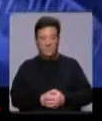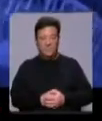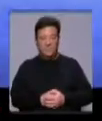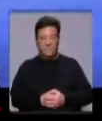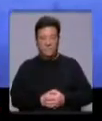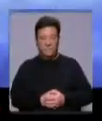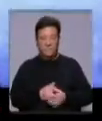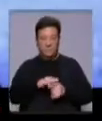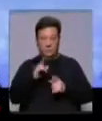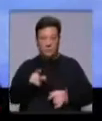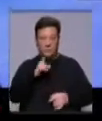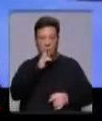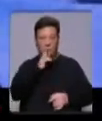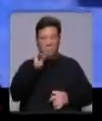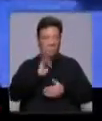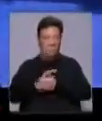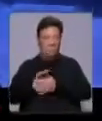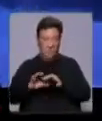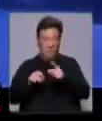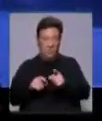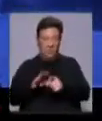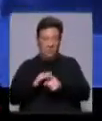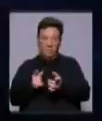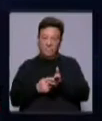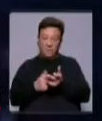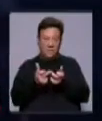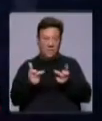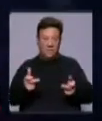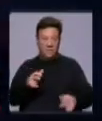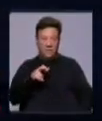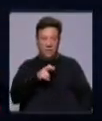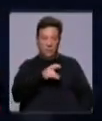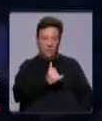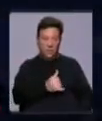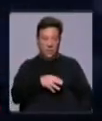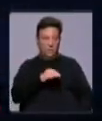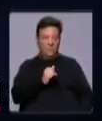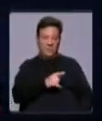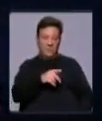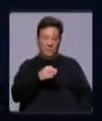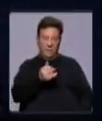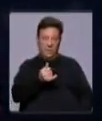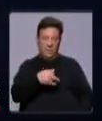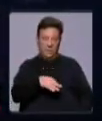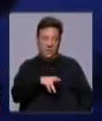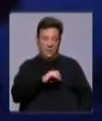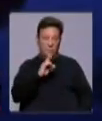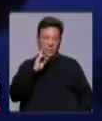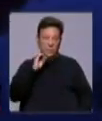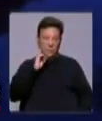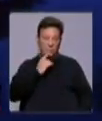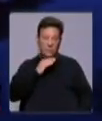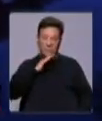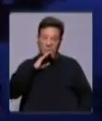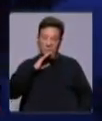Por causa de silêncios como estes, pela falta de legendagem, Rui Miguel Pinheiro, surdo e pai de uma criança ou 20 de 5